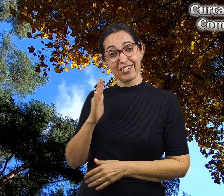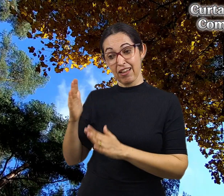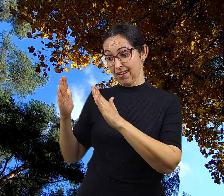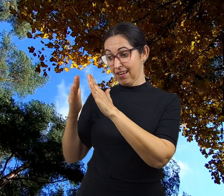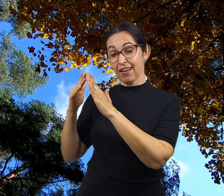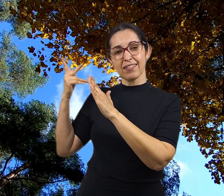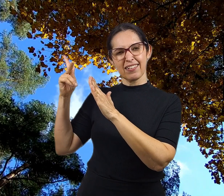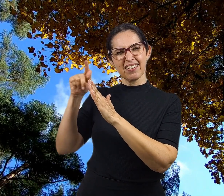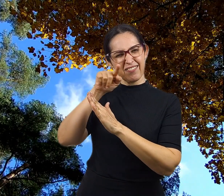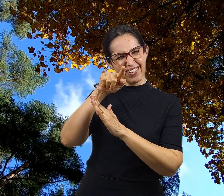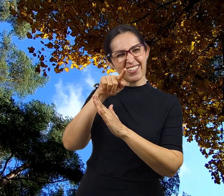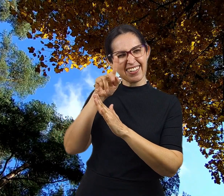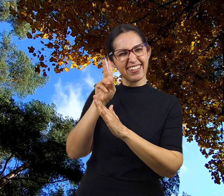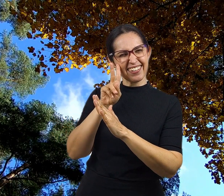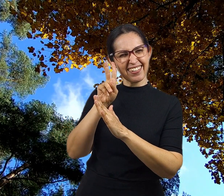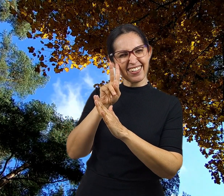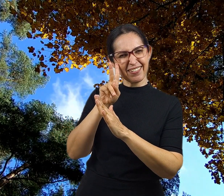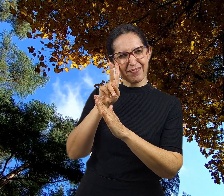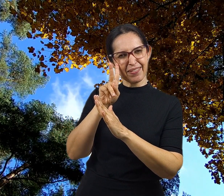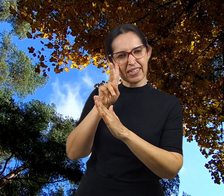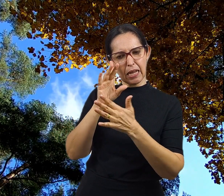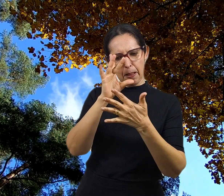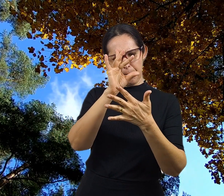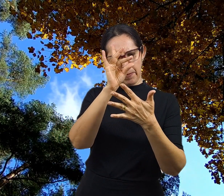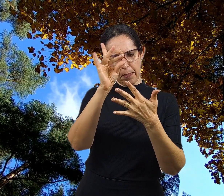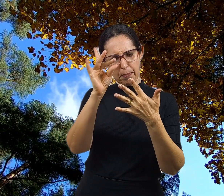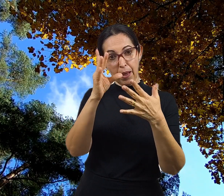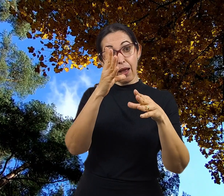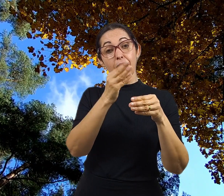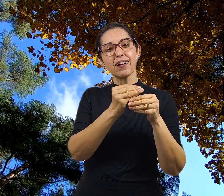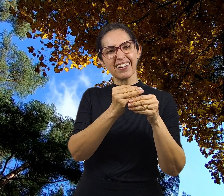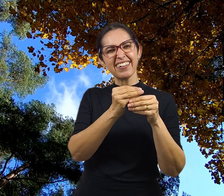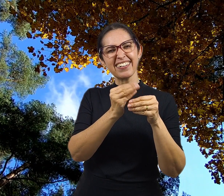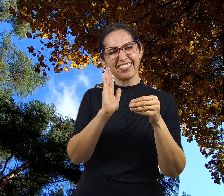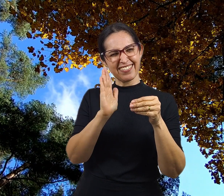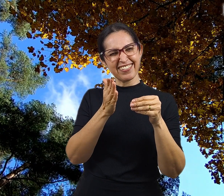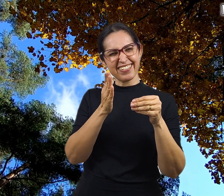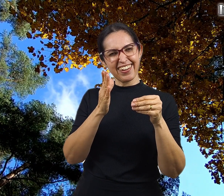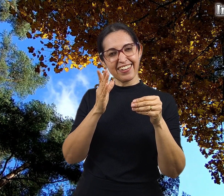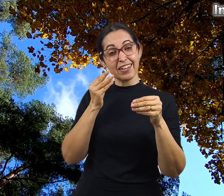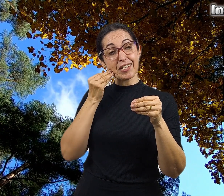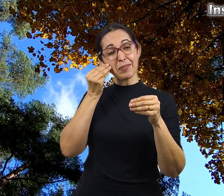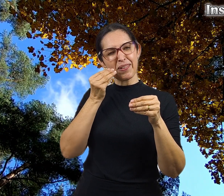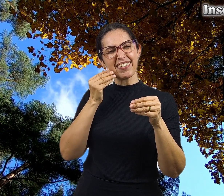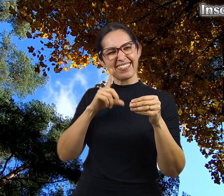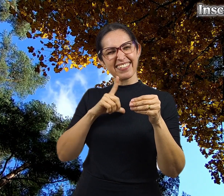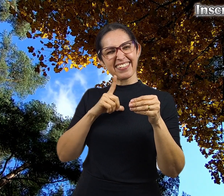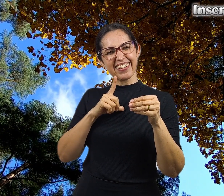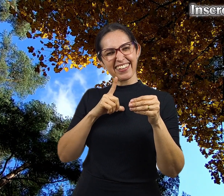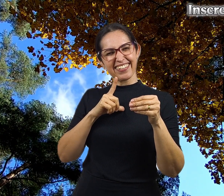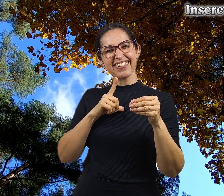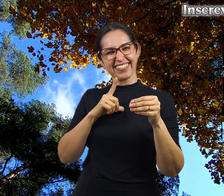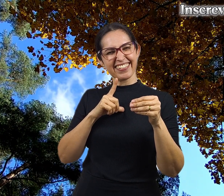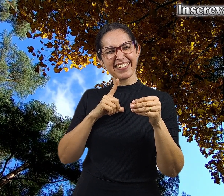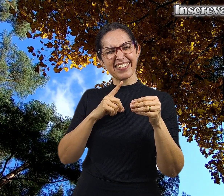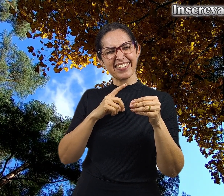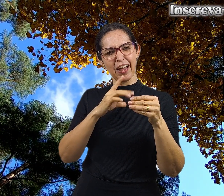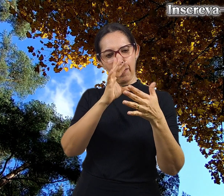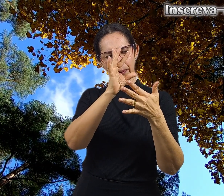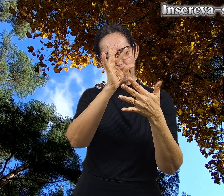consegue contabilizar quantas experiências você já teve em Betel, desde o início da sua caminhada? Há